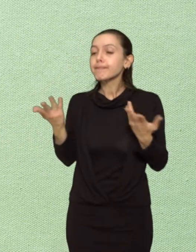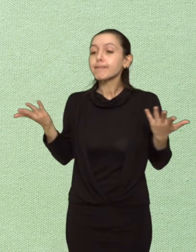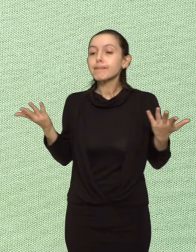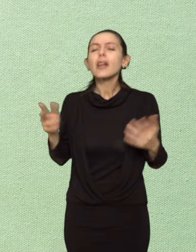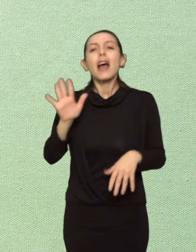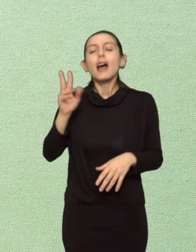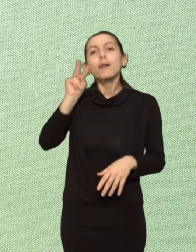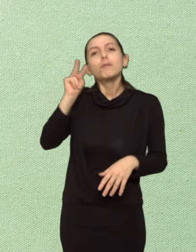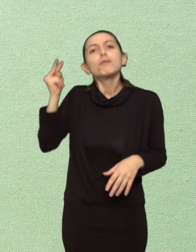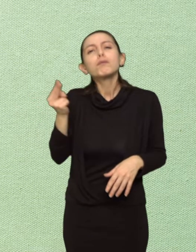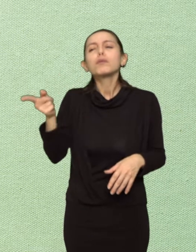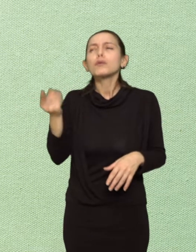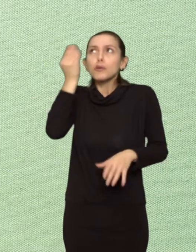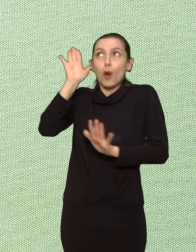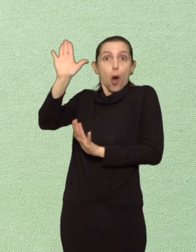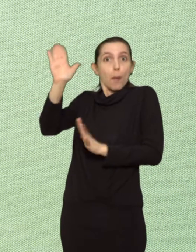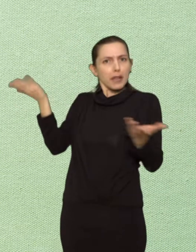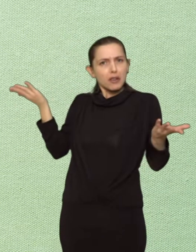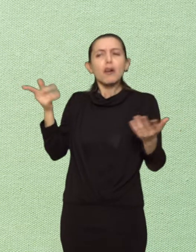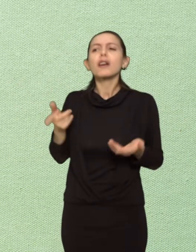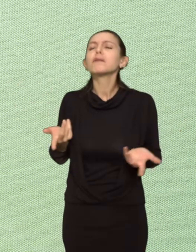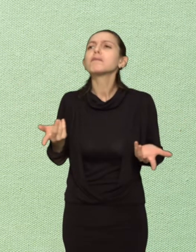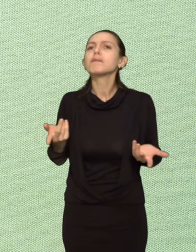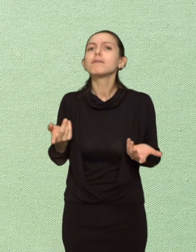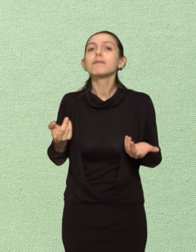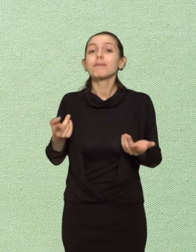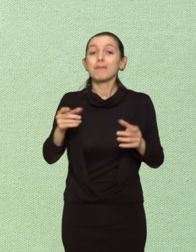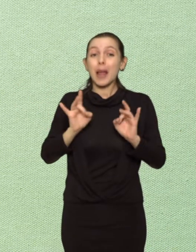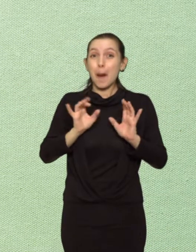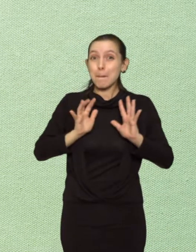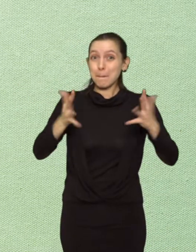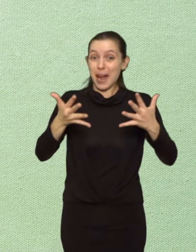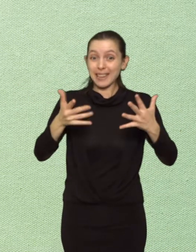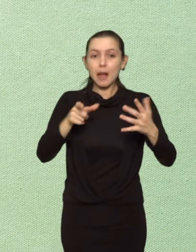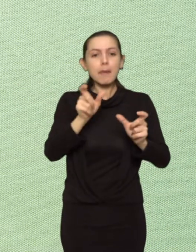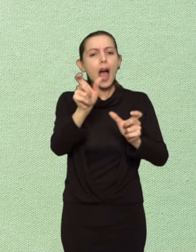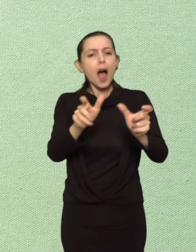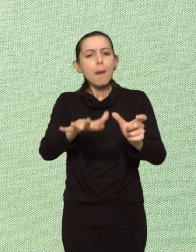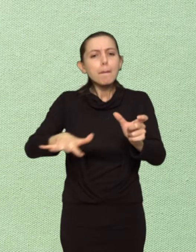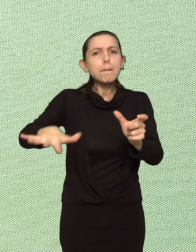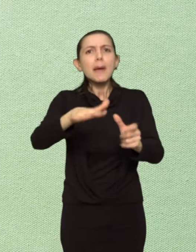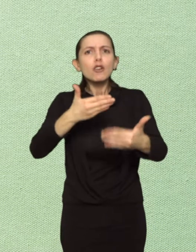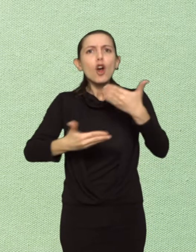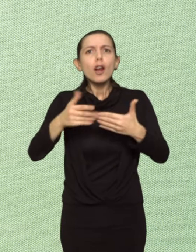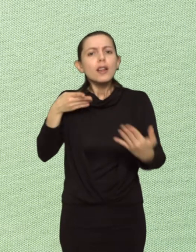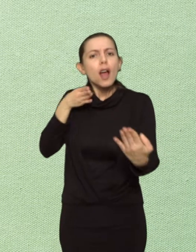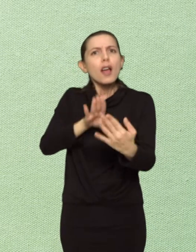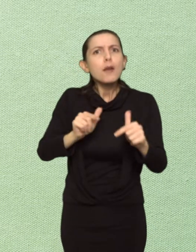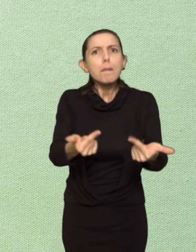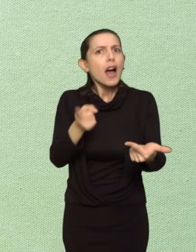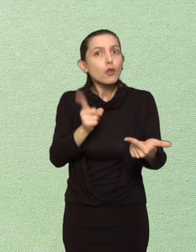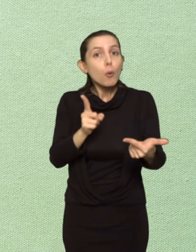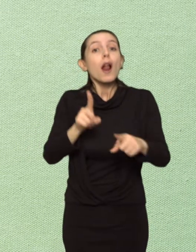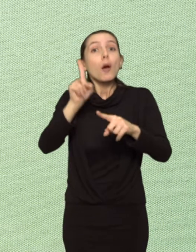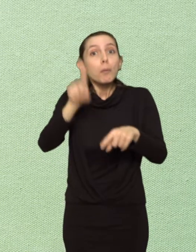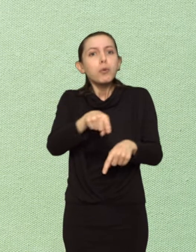per quanto riguarda la tua opinione, quale impatto ha avuto la pandemia sulle persone con disabilità e le loro